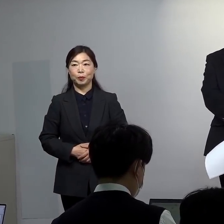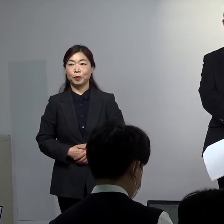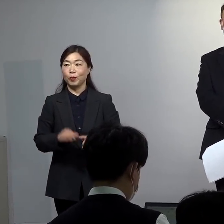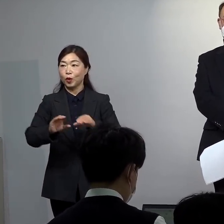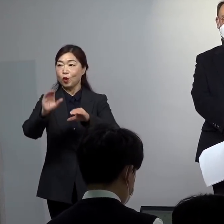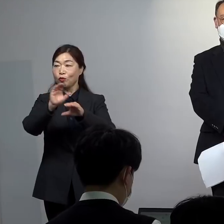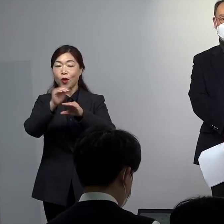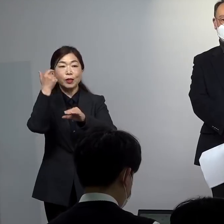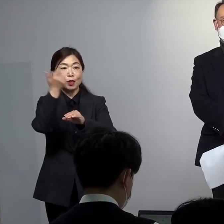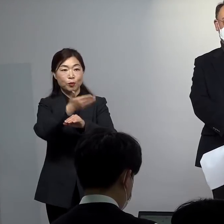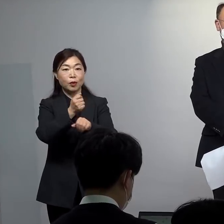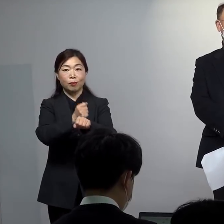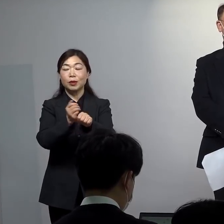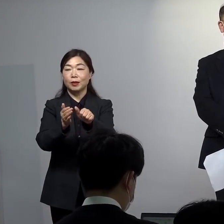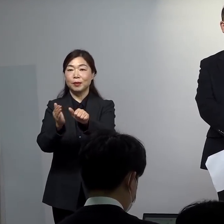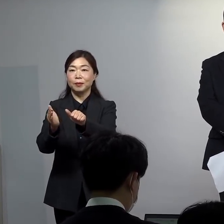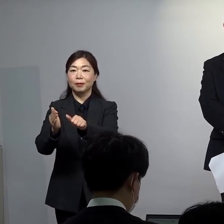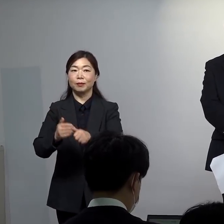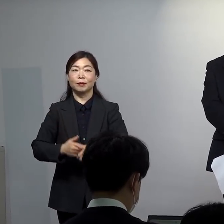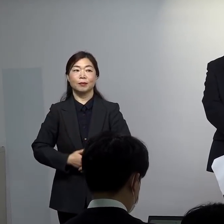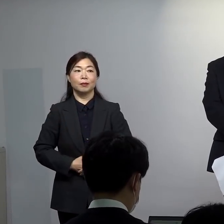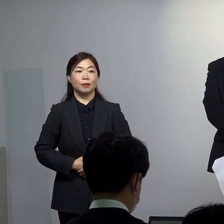추가로 질문 있으시면 부탁드리겠습니다.